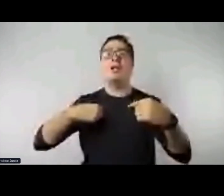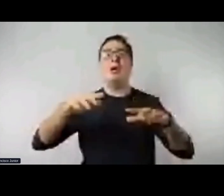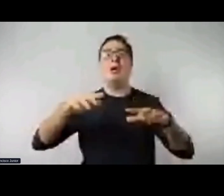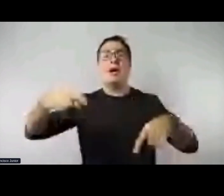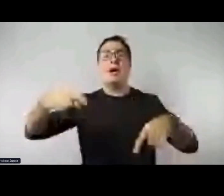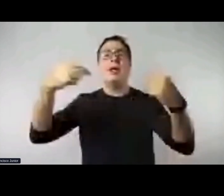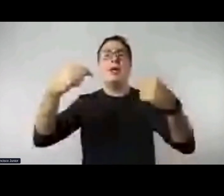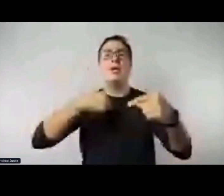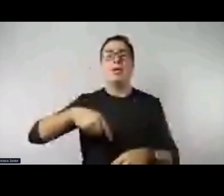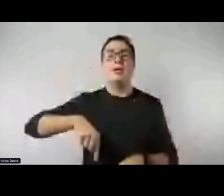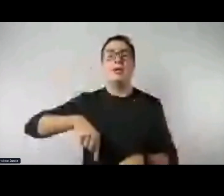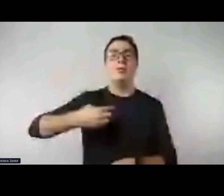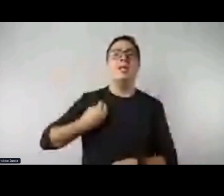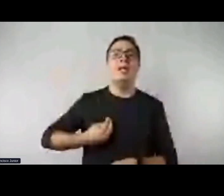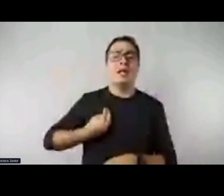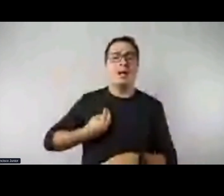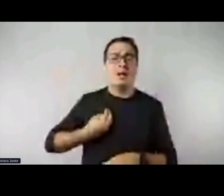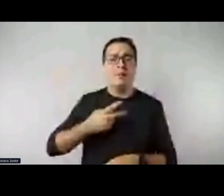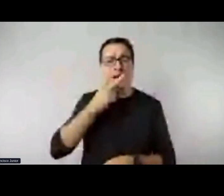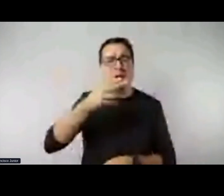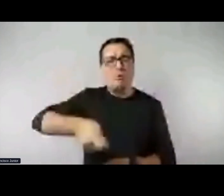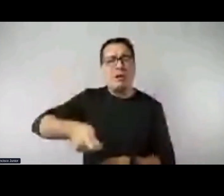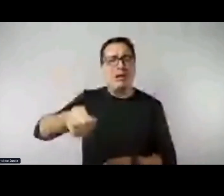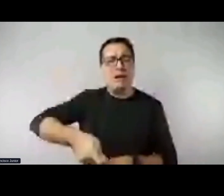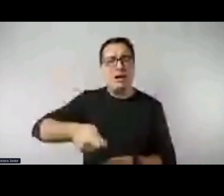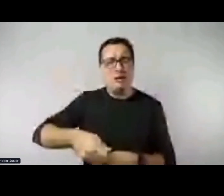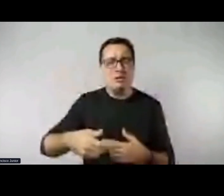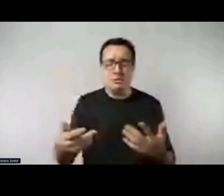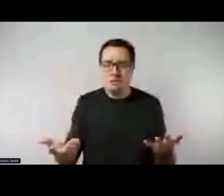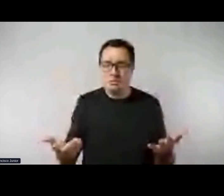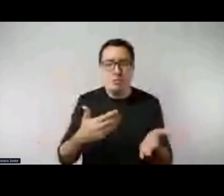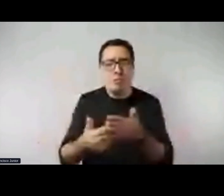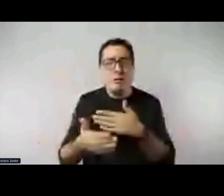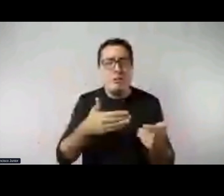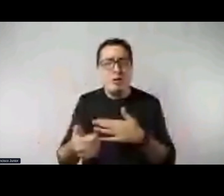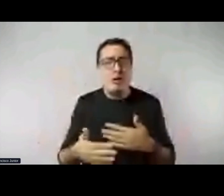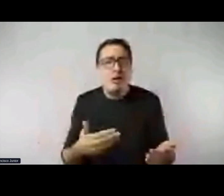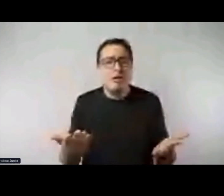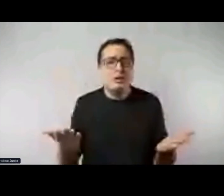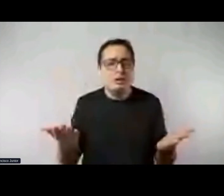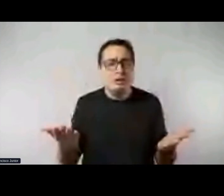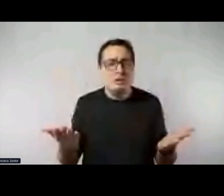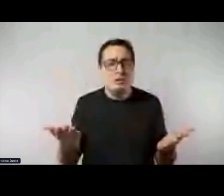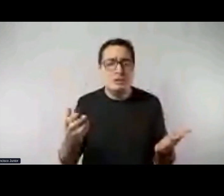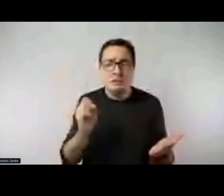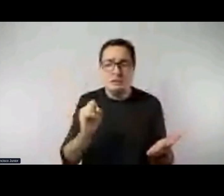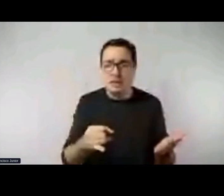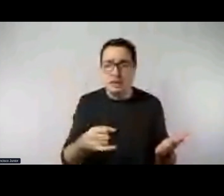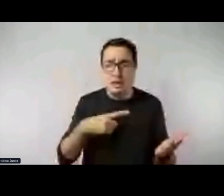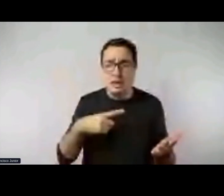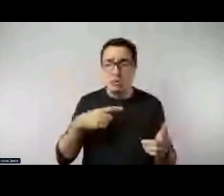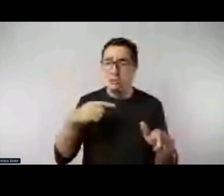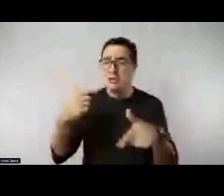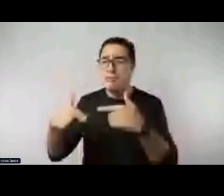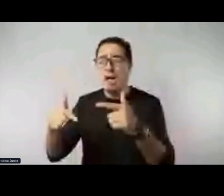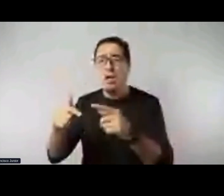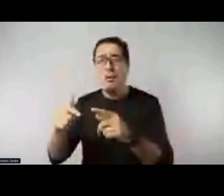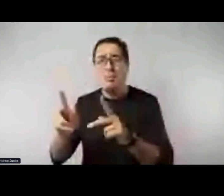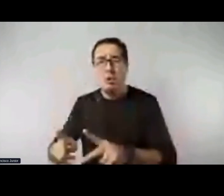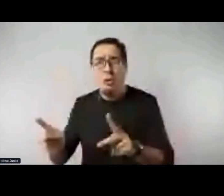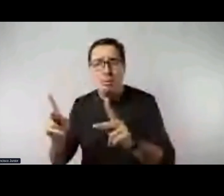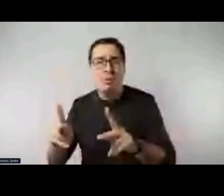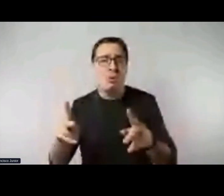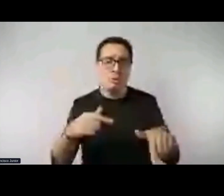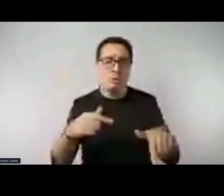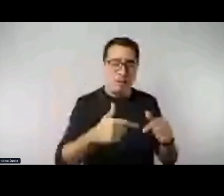é obrigado, e assim, isso não importa se sendo no serviço público, no serviço privado,